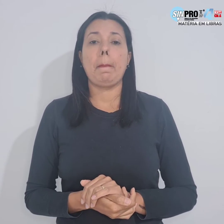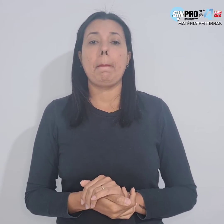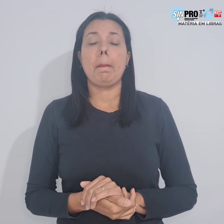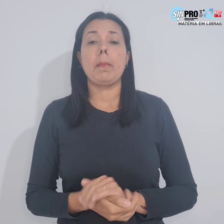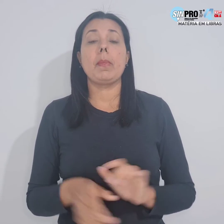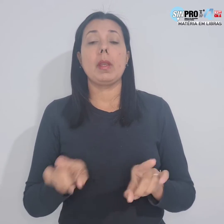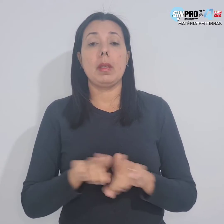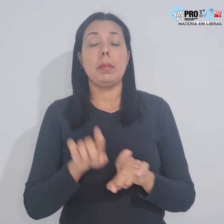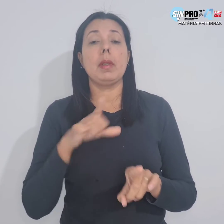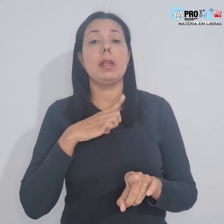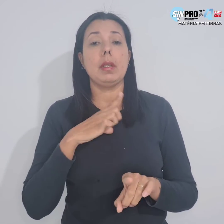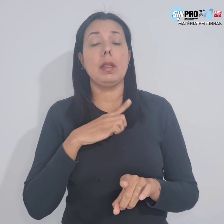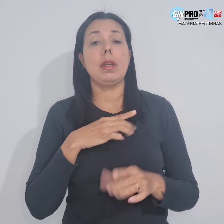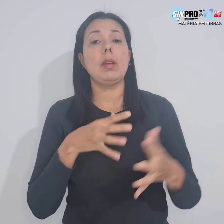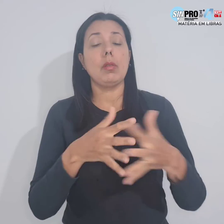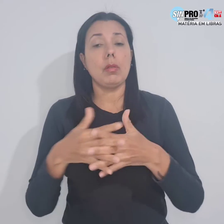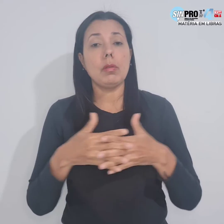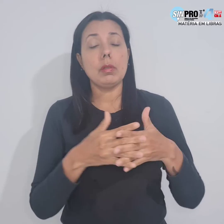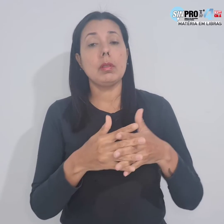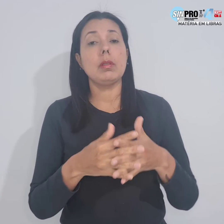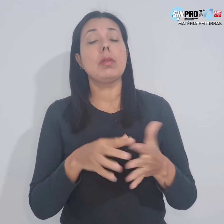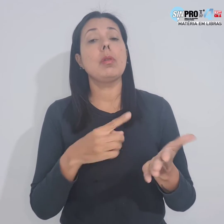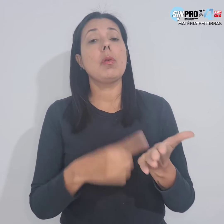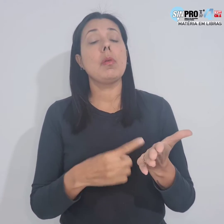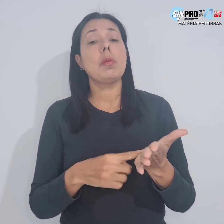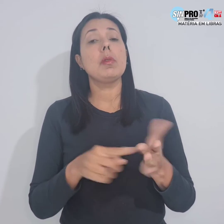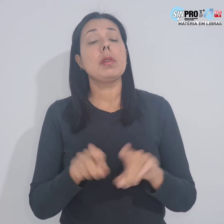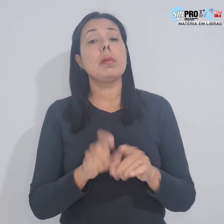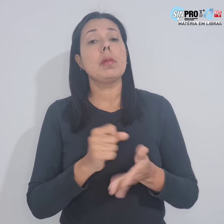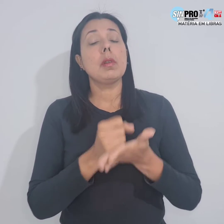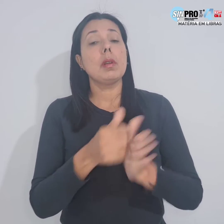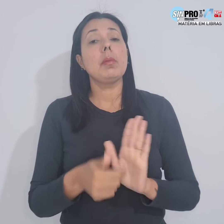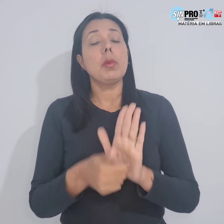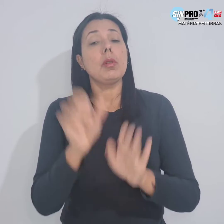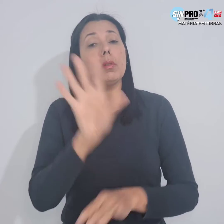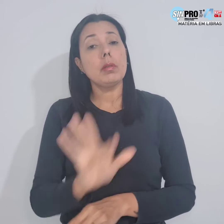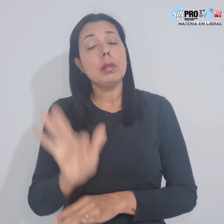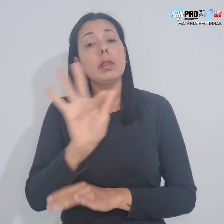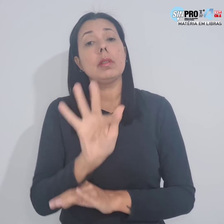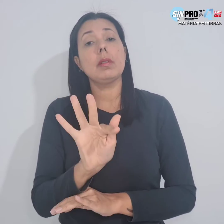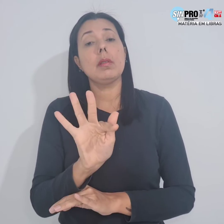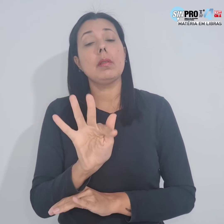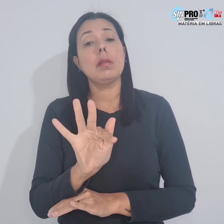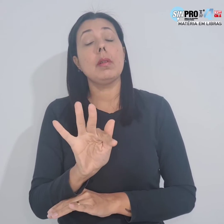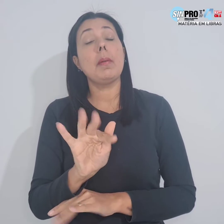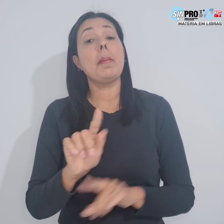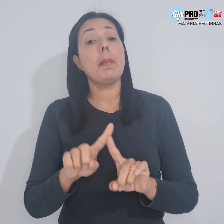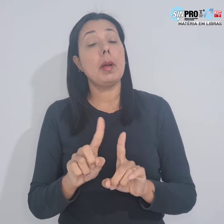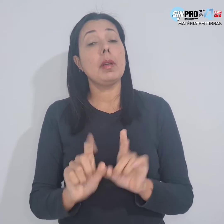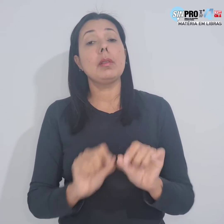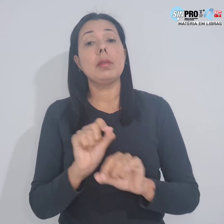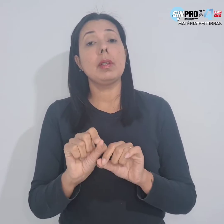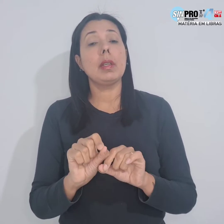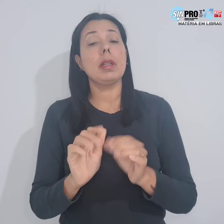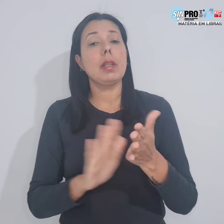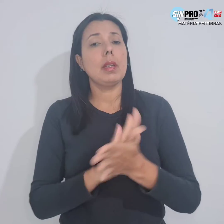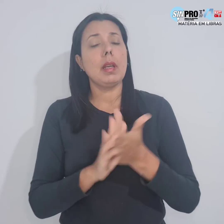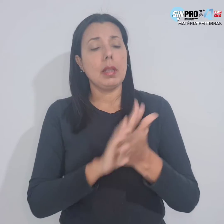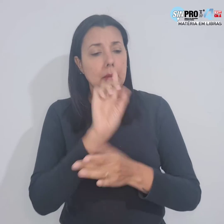Há também conflito de pactuação e colaboração federativa, pois, sem delegar à